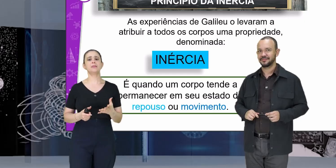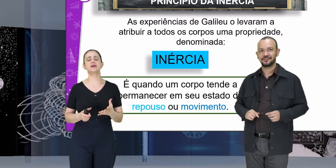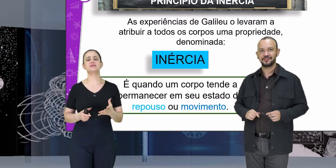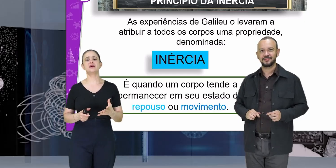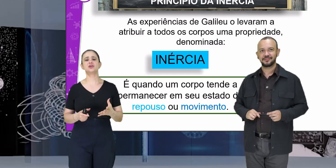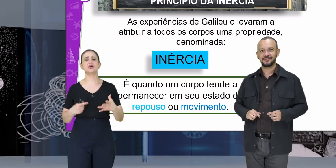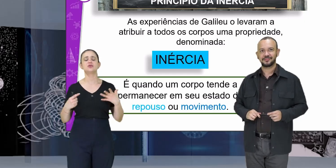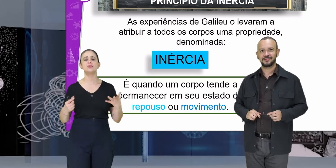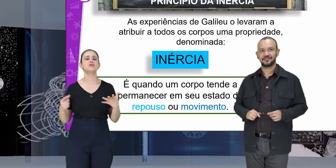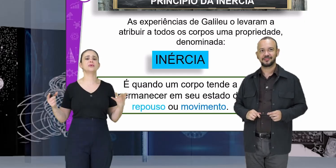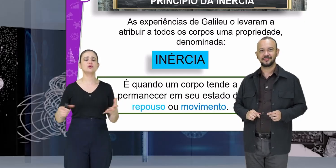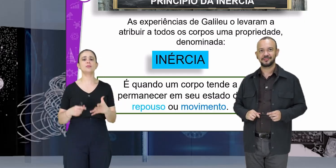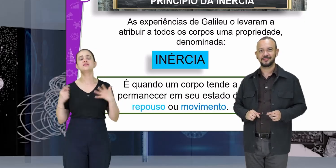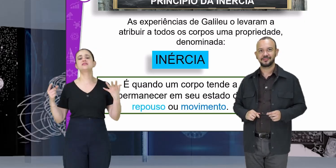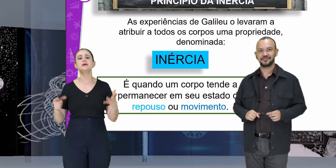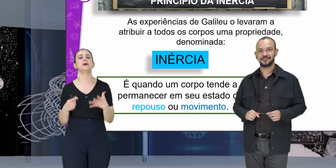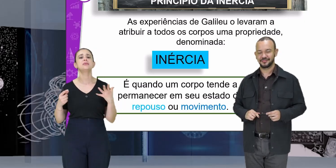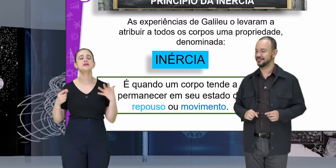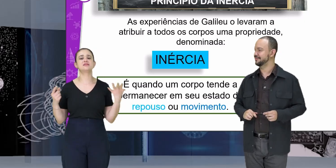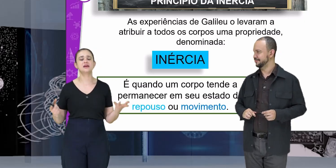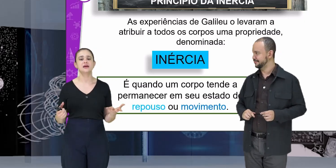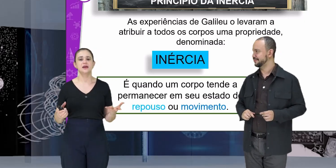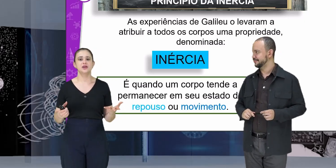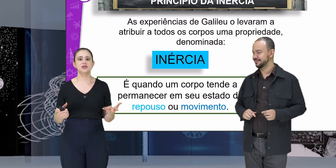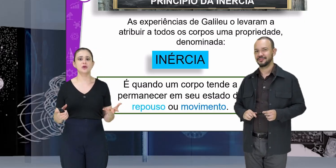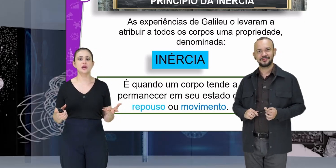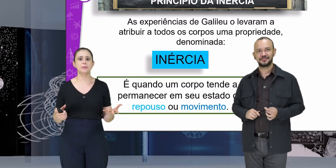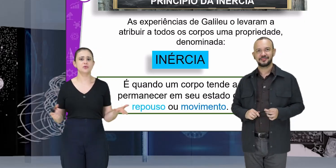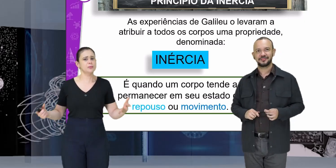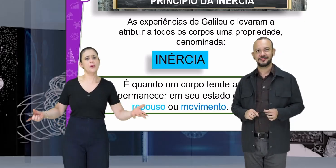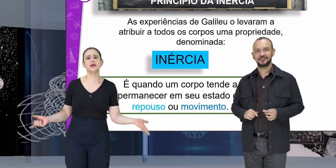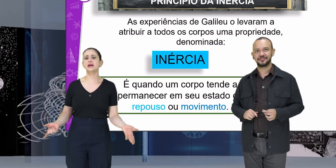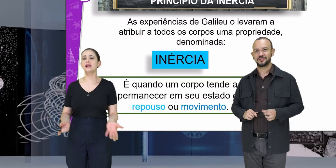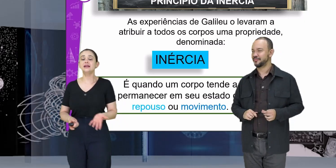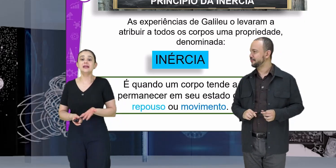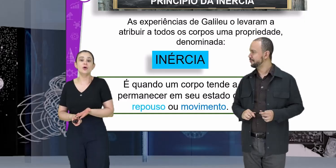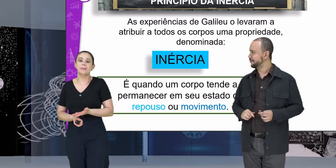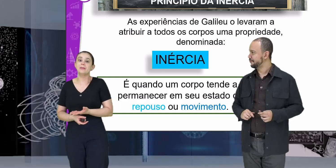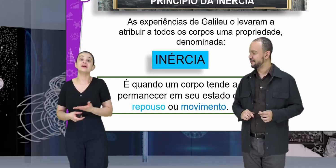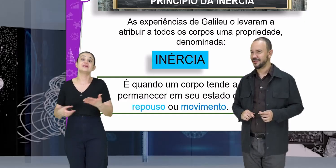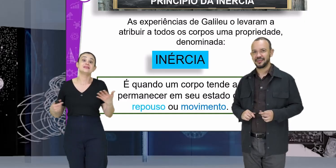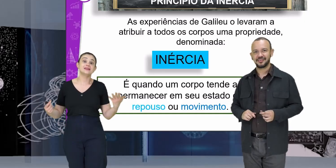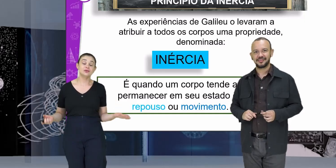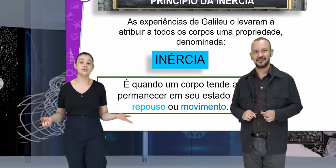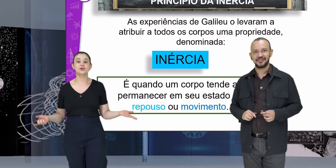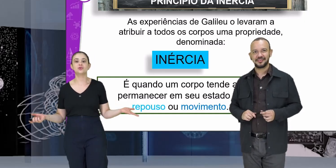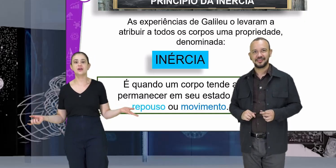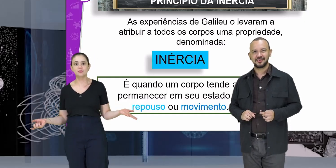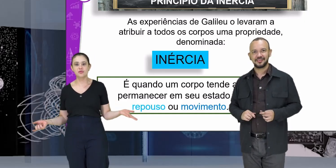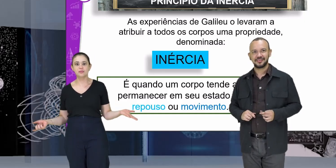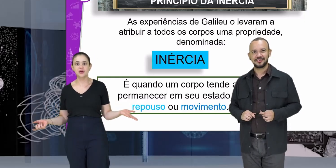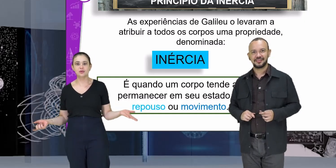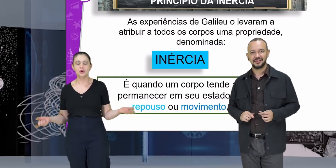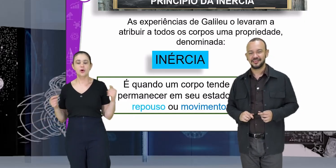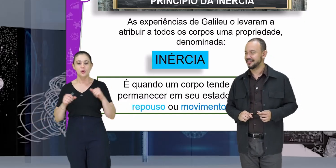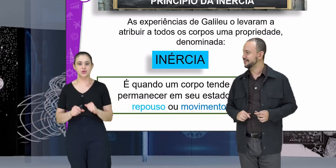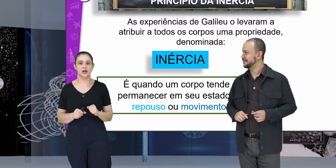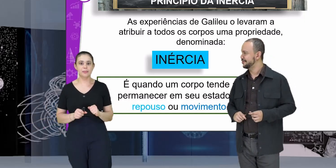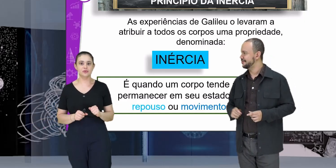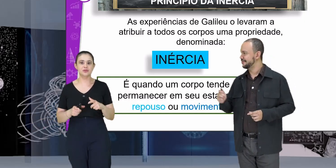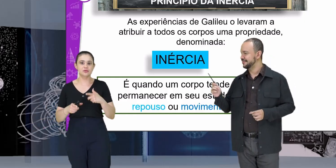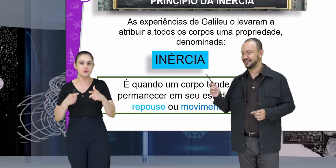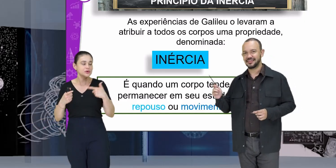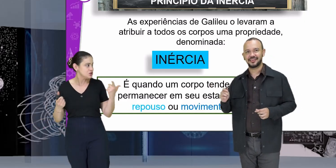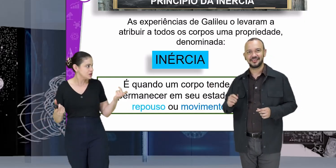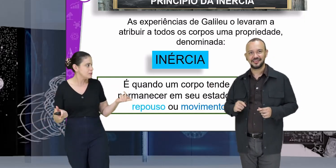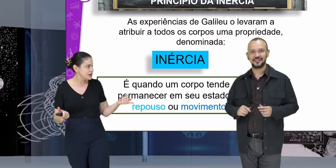assim permanecer em estado de movimento? Como assim permanecer em estado de repouso? Por que ele não permaneceria no seu estado de movimento ou de